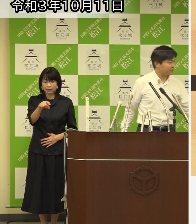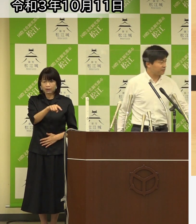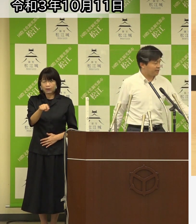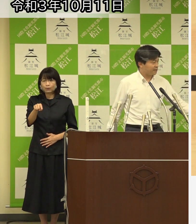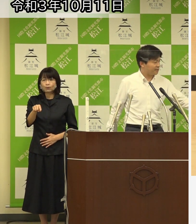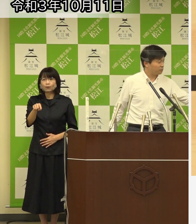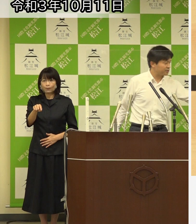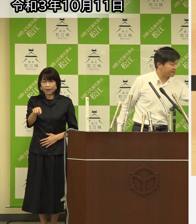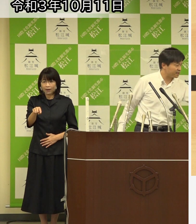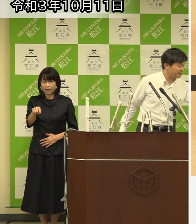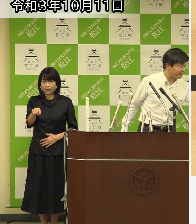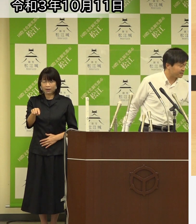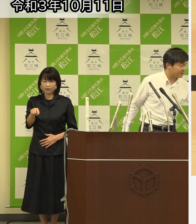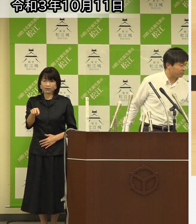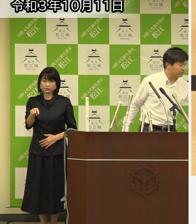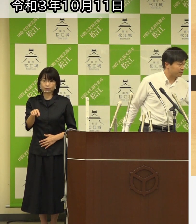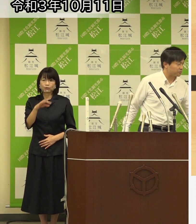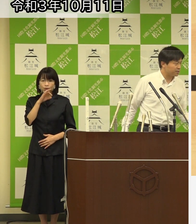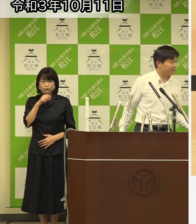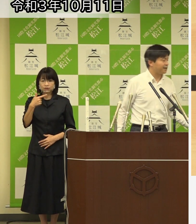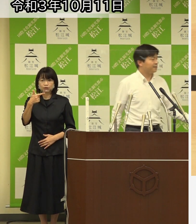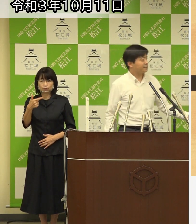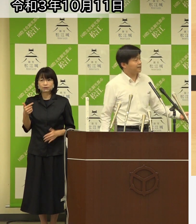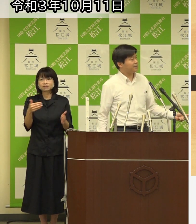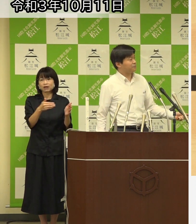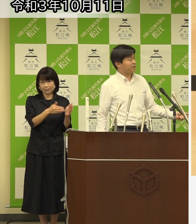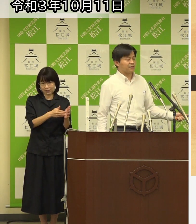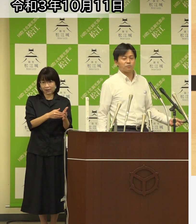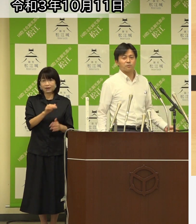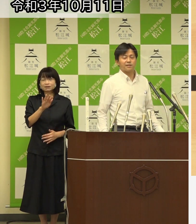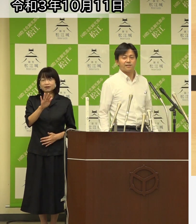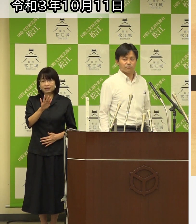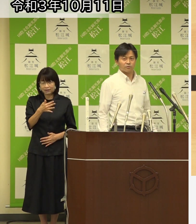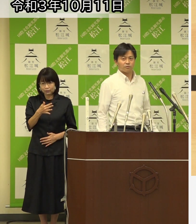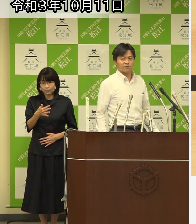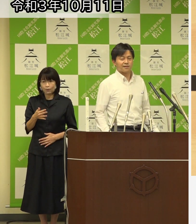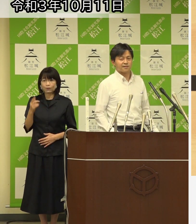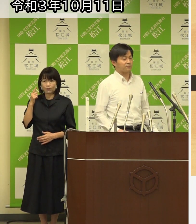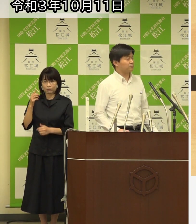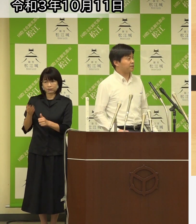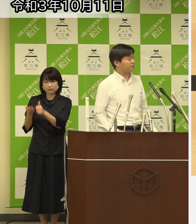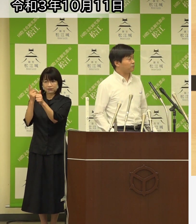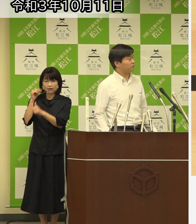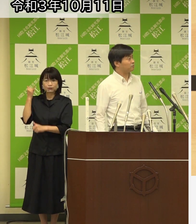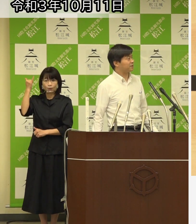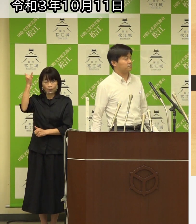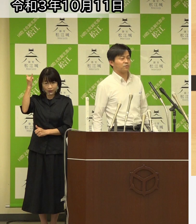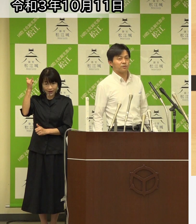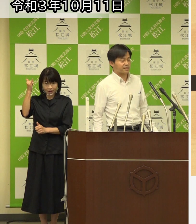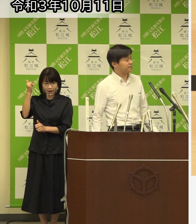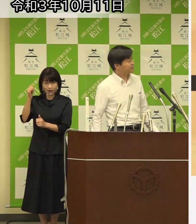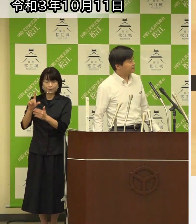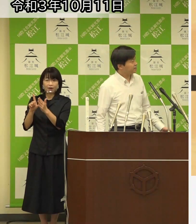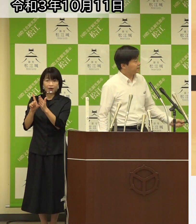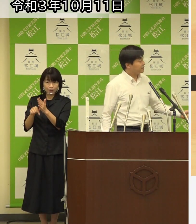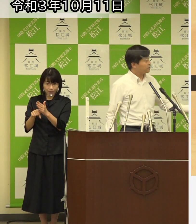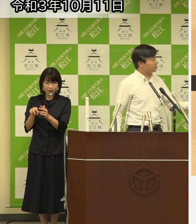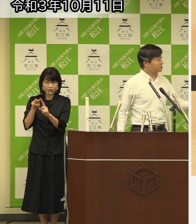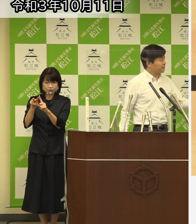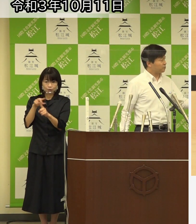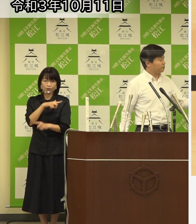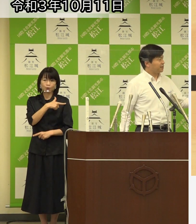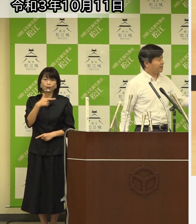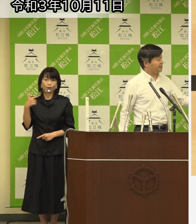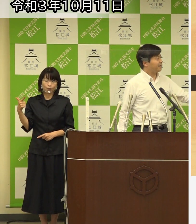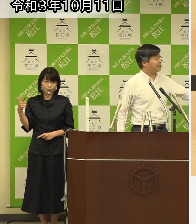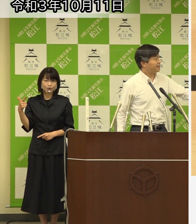がありましたので6年生まで里親の家族では受け入れることができるといった制度の変更を行うものです。この